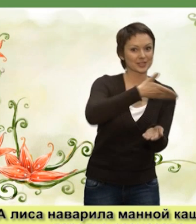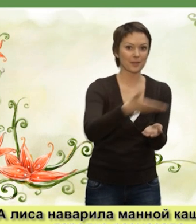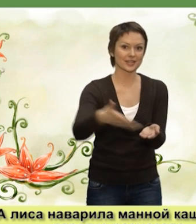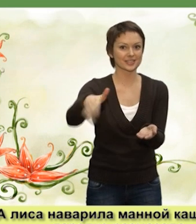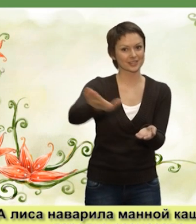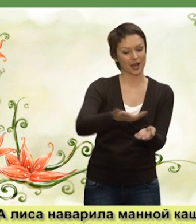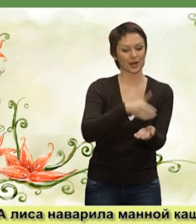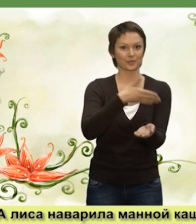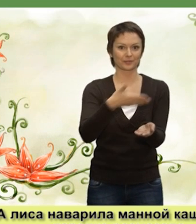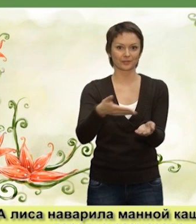размазала.